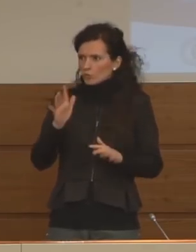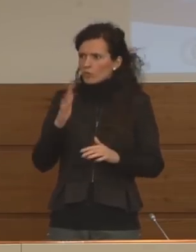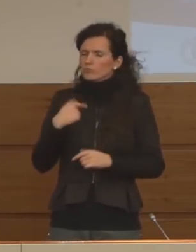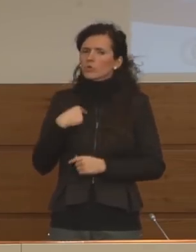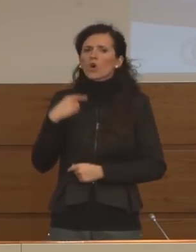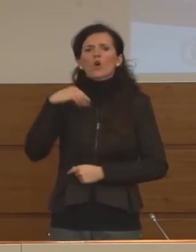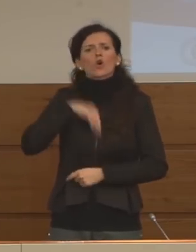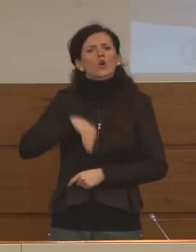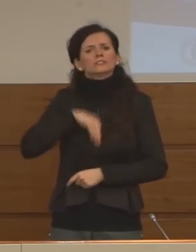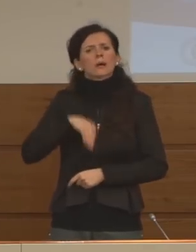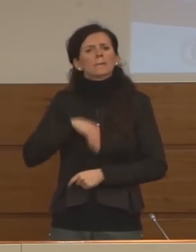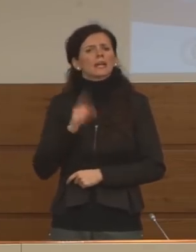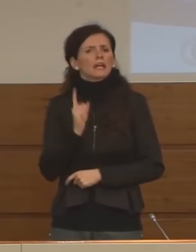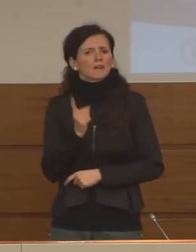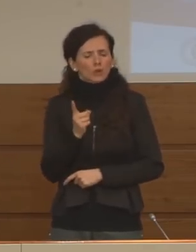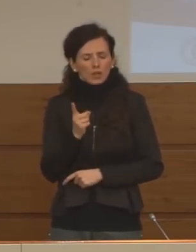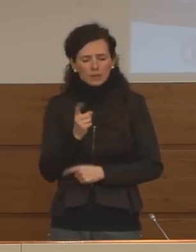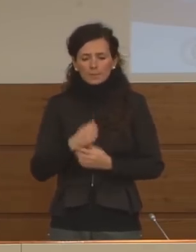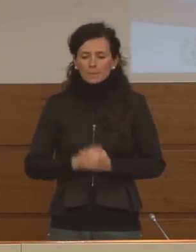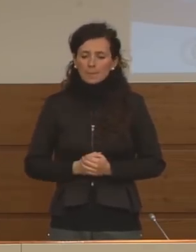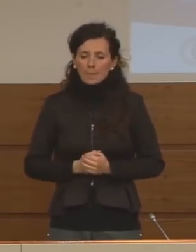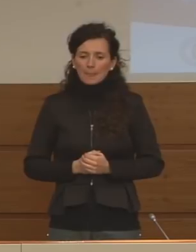la prima